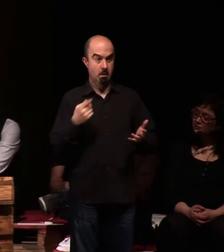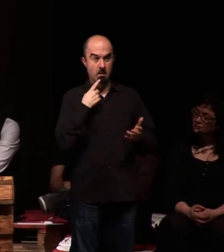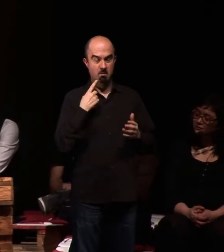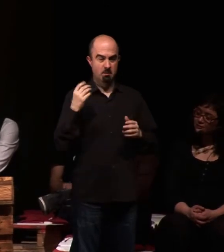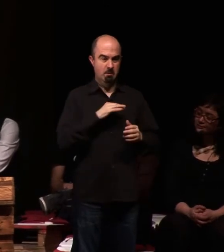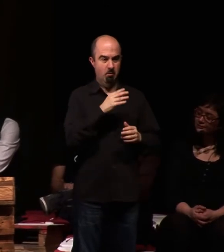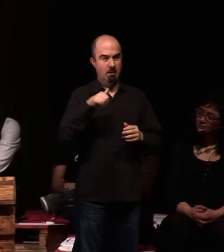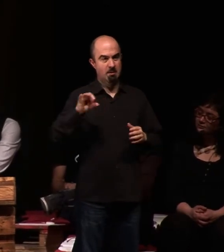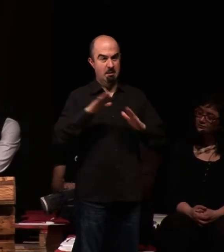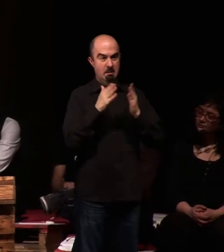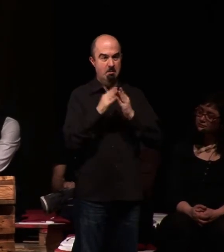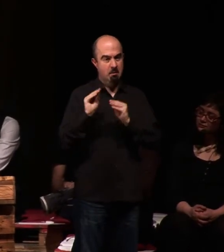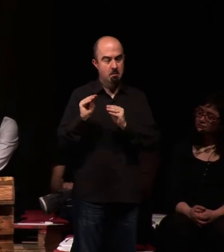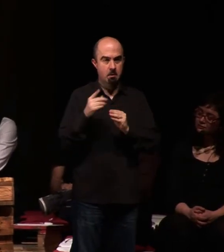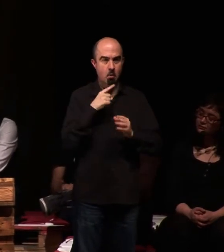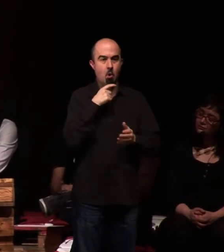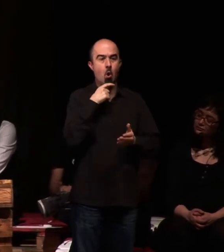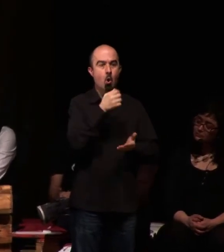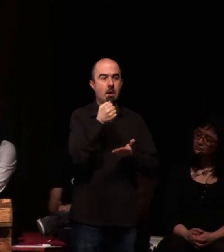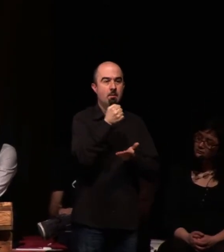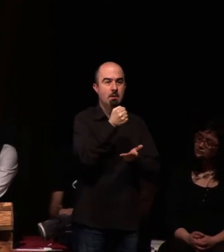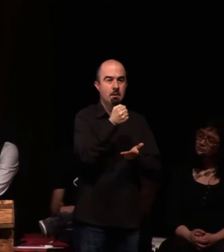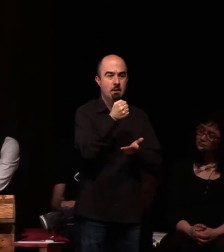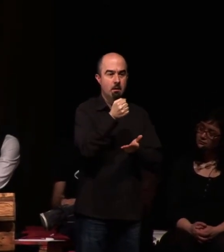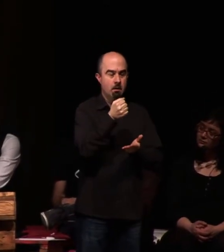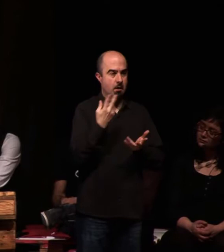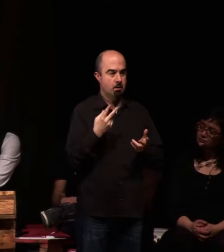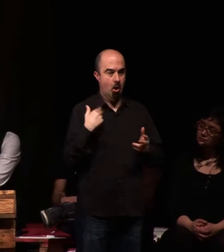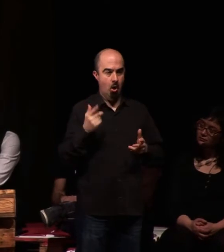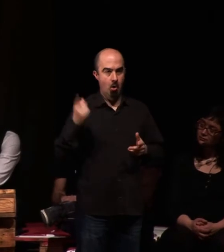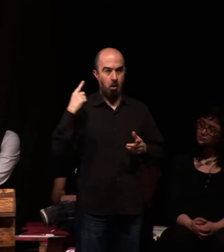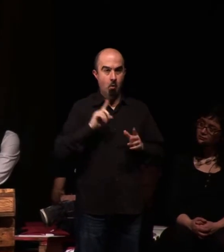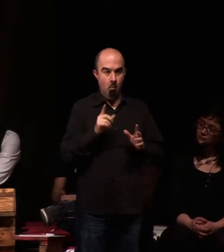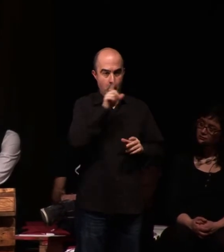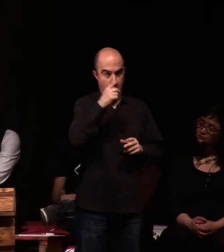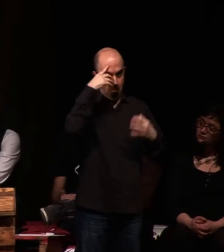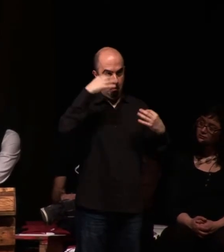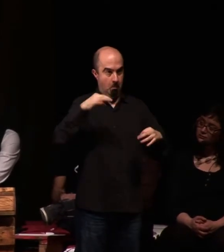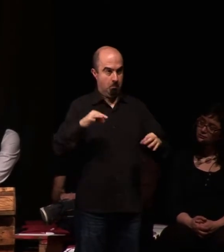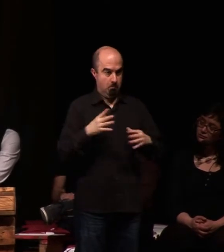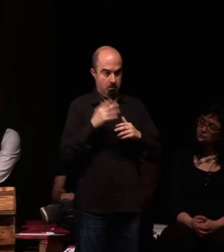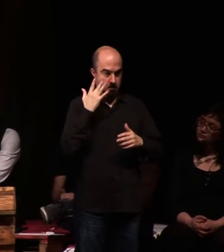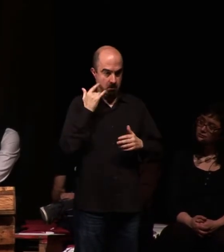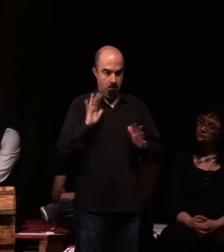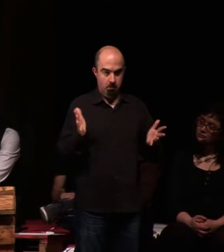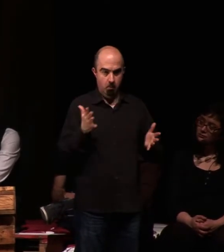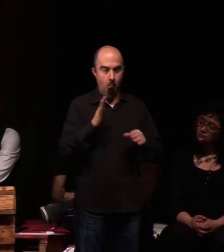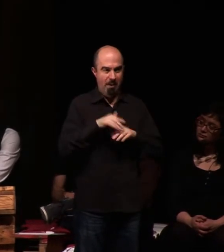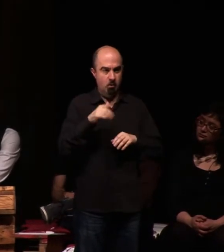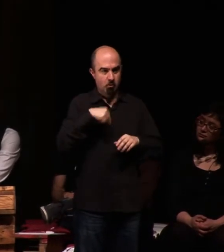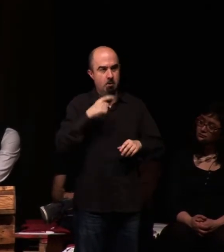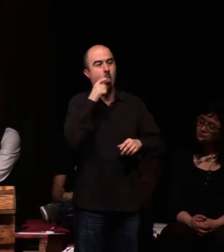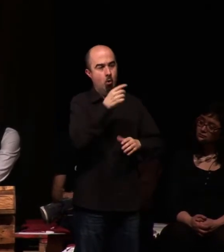llibre recent, en el seu darrer, que l'anticapitalisme no és cosa d'herois, sinó de gent comuna i decent. Per això som també